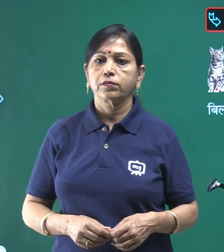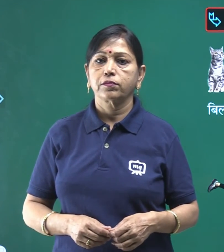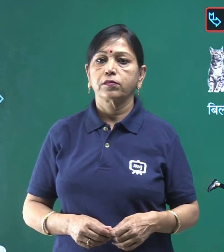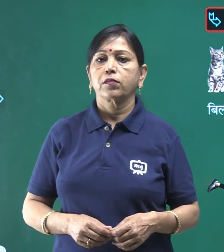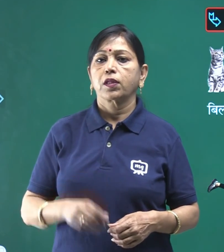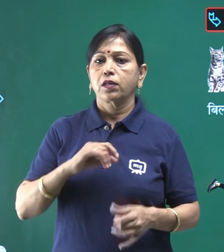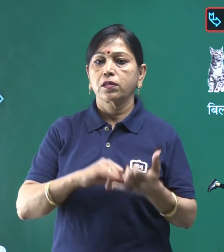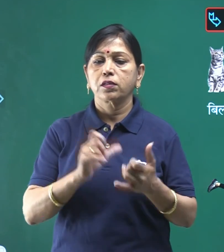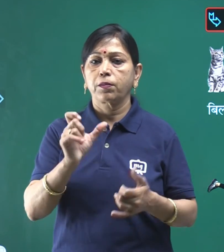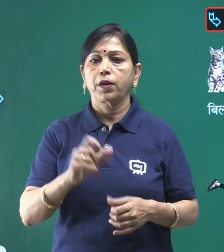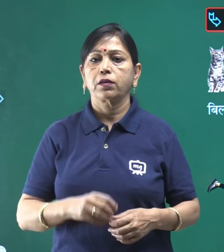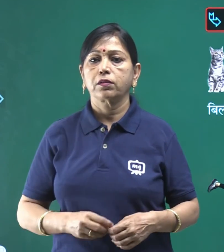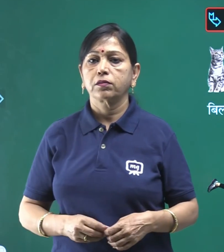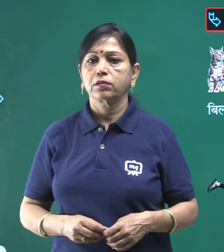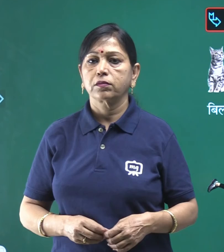स्तनपायी,